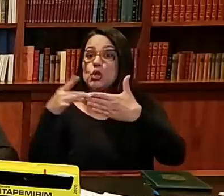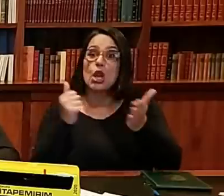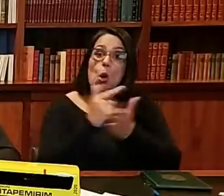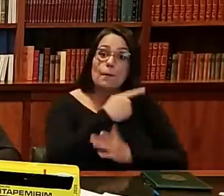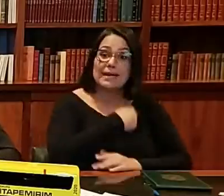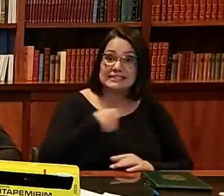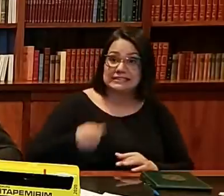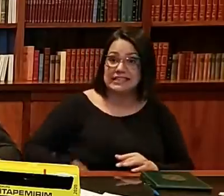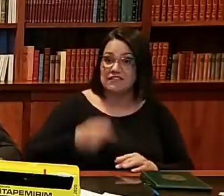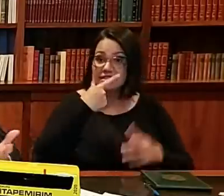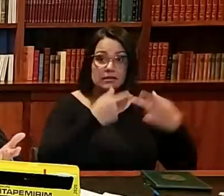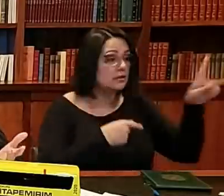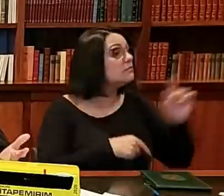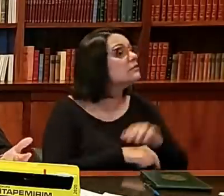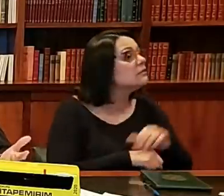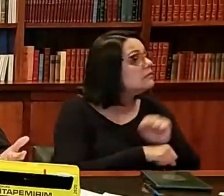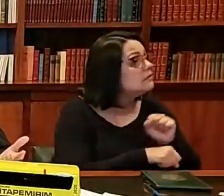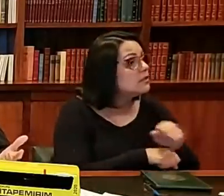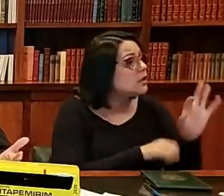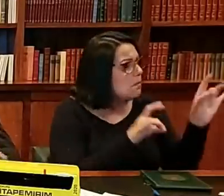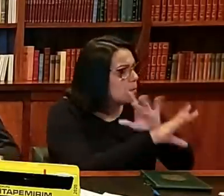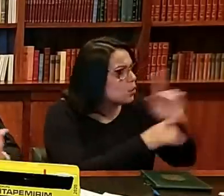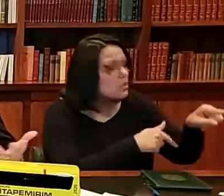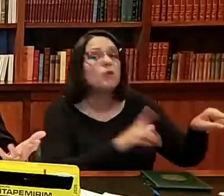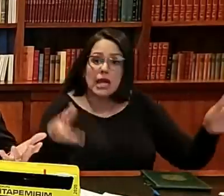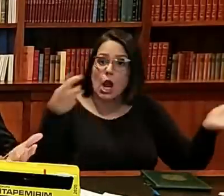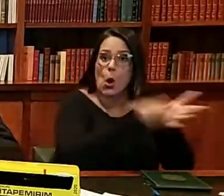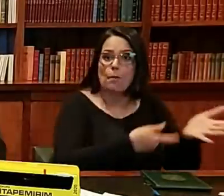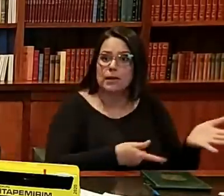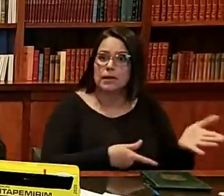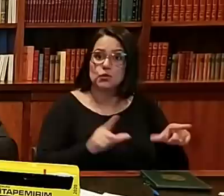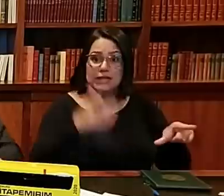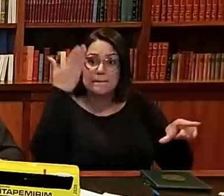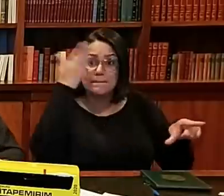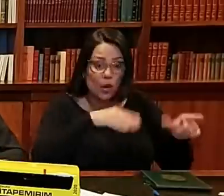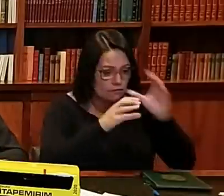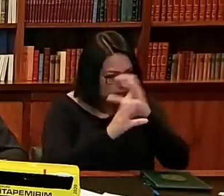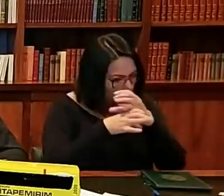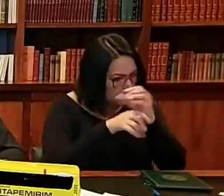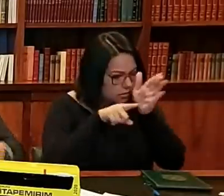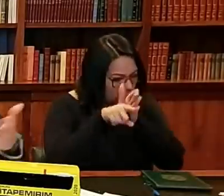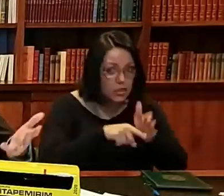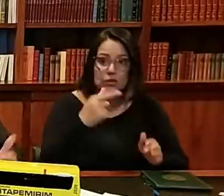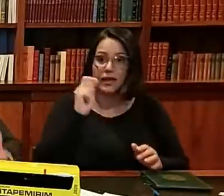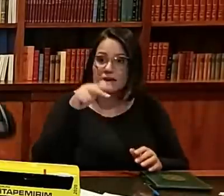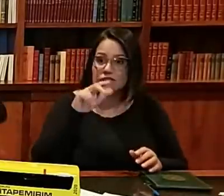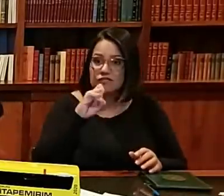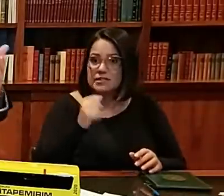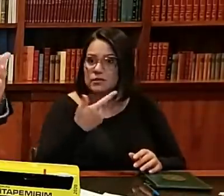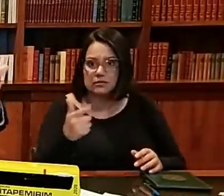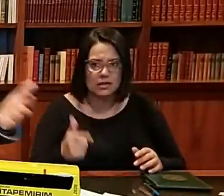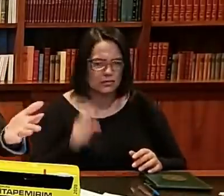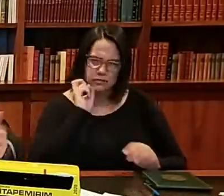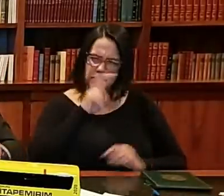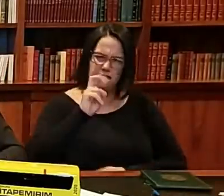ainda. Não foi reconhecida pelo Ministério da Saúde, não foi certificada pela Anvisa, queria que comprasse. Eu estou vendo algo